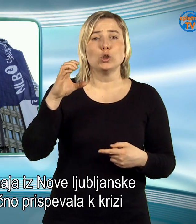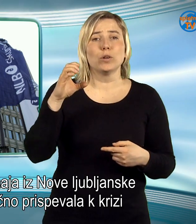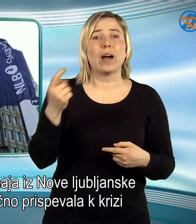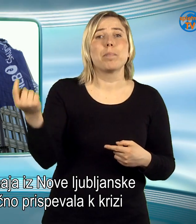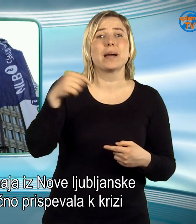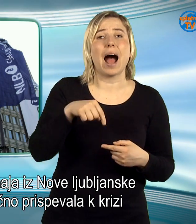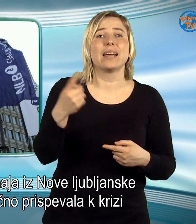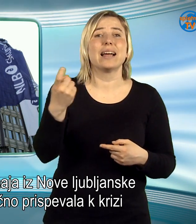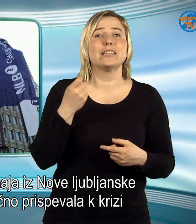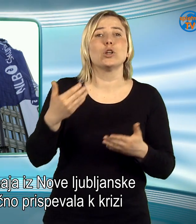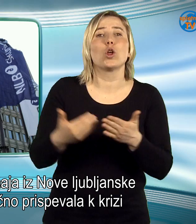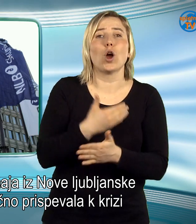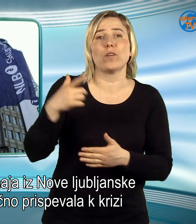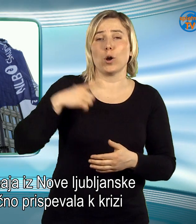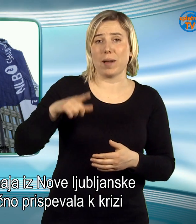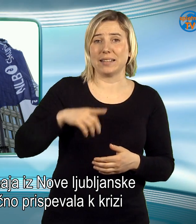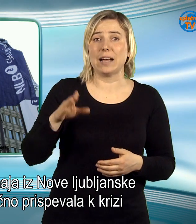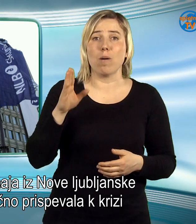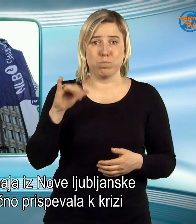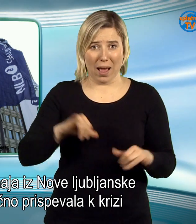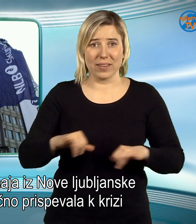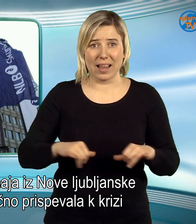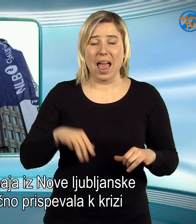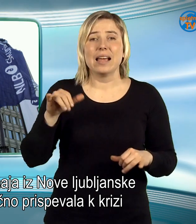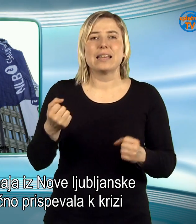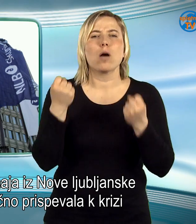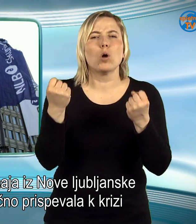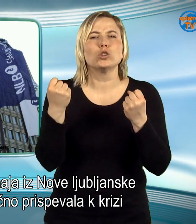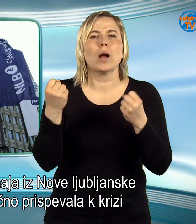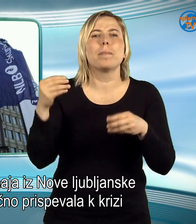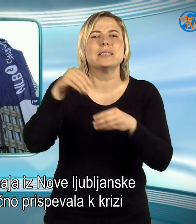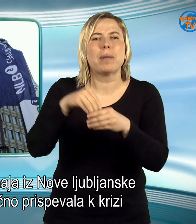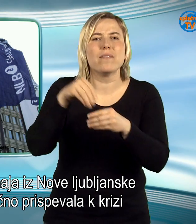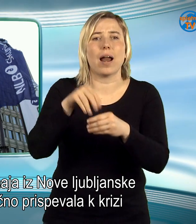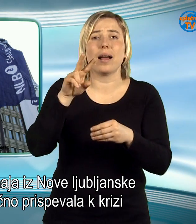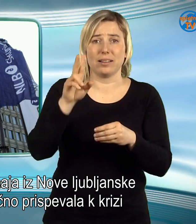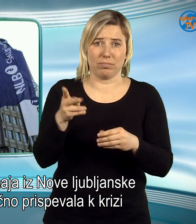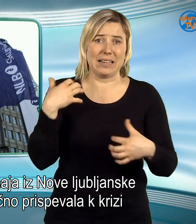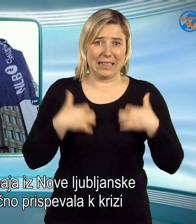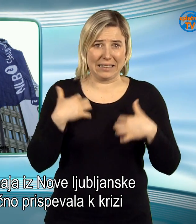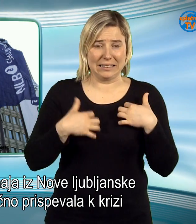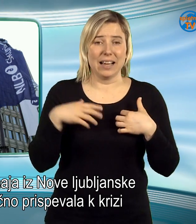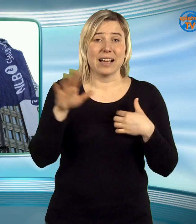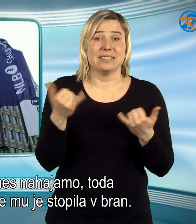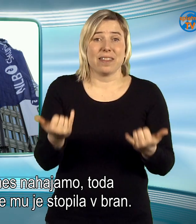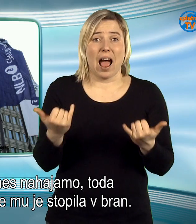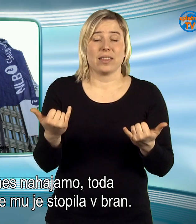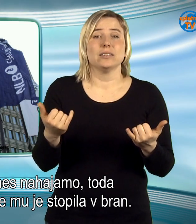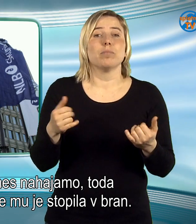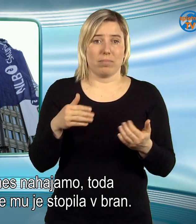Čufer namreč prihaja iz Nove Ljubljanske banke, ki je močno prispevala k krizi, v kateri se danes nahajamo, toda